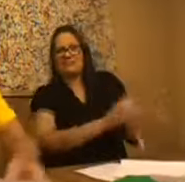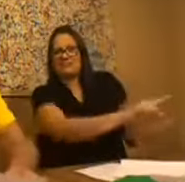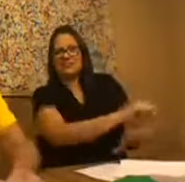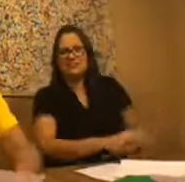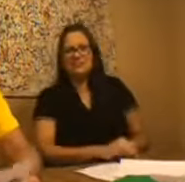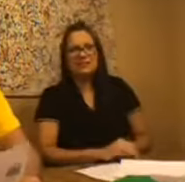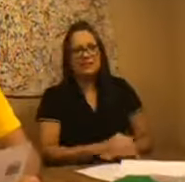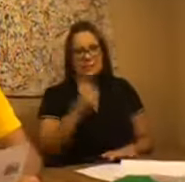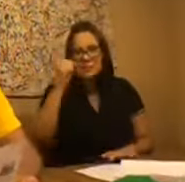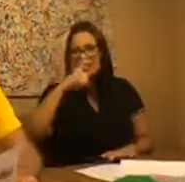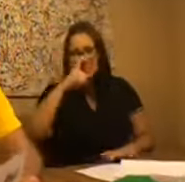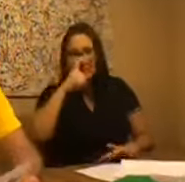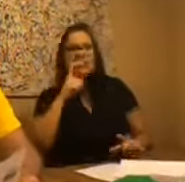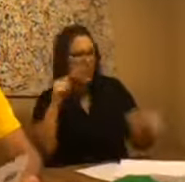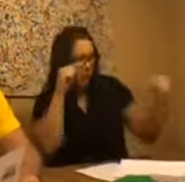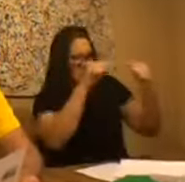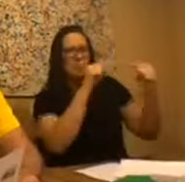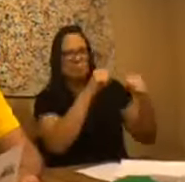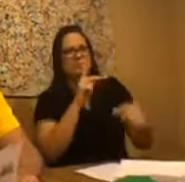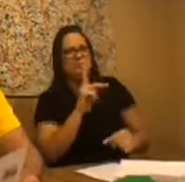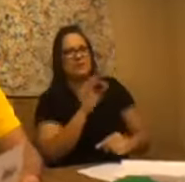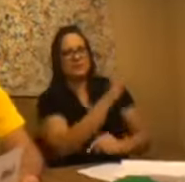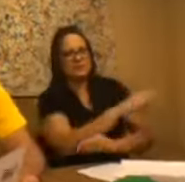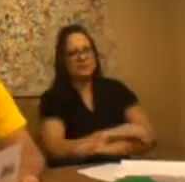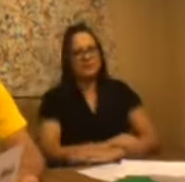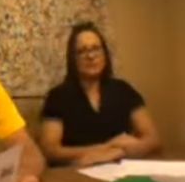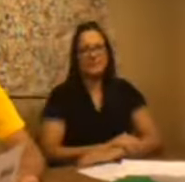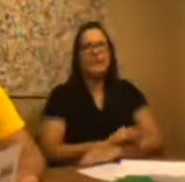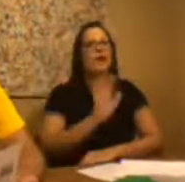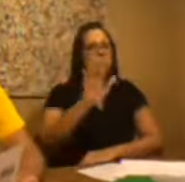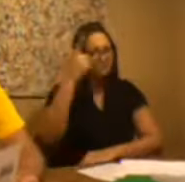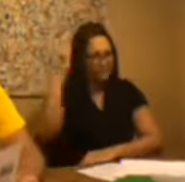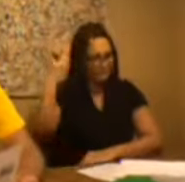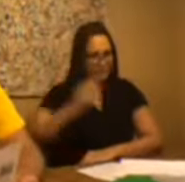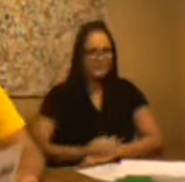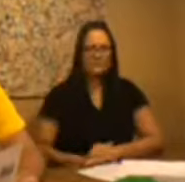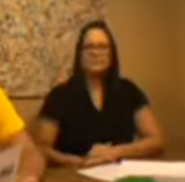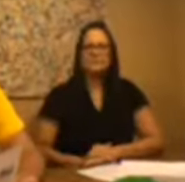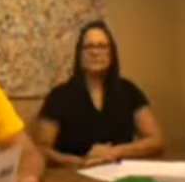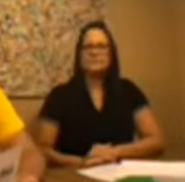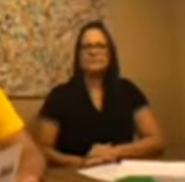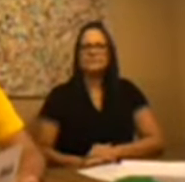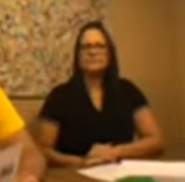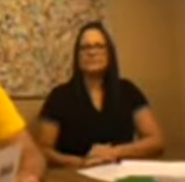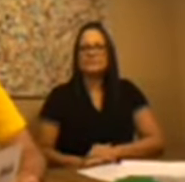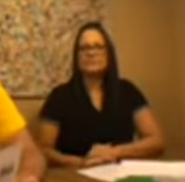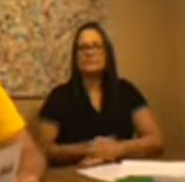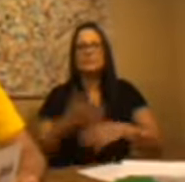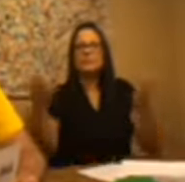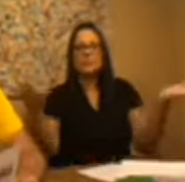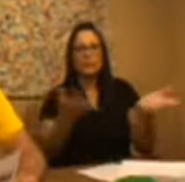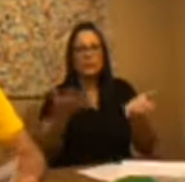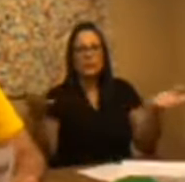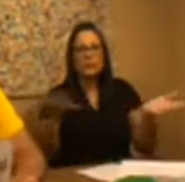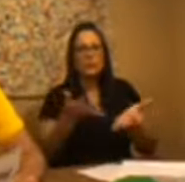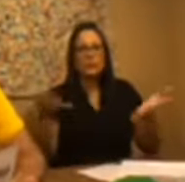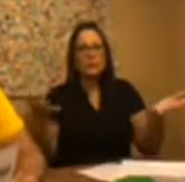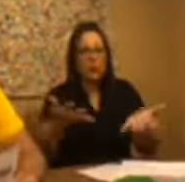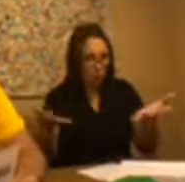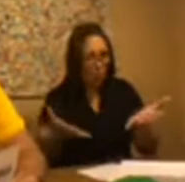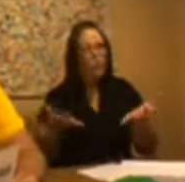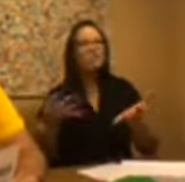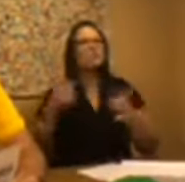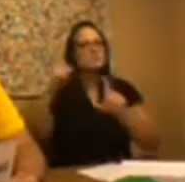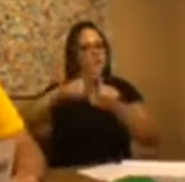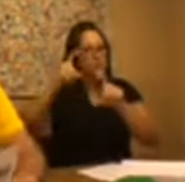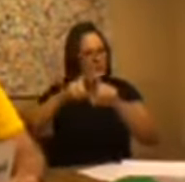cara do pt deixou claro que hoje fui eu fui aqui submetido a uma bateria de testes médicos